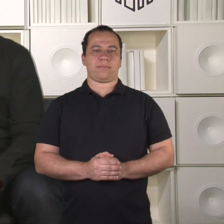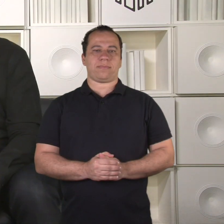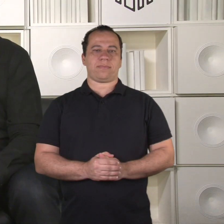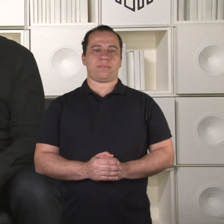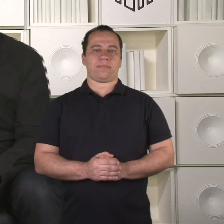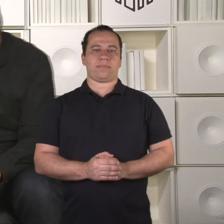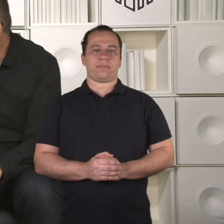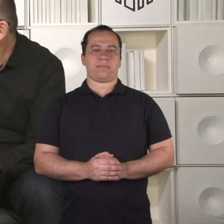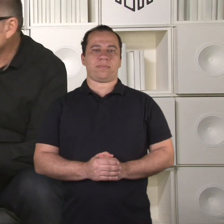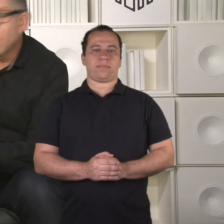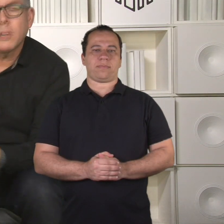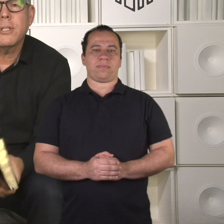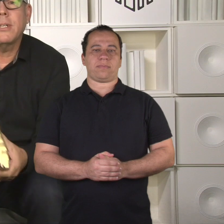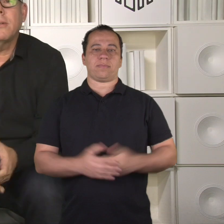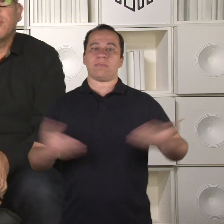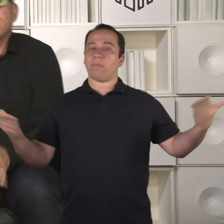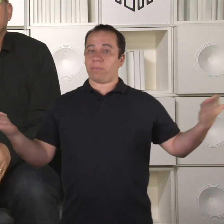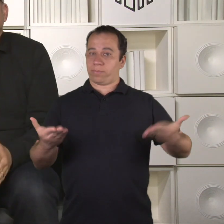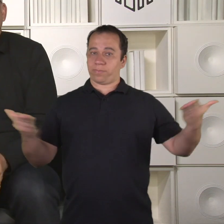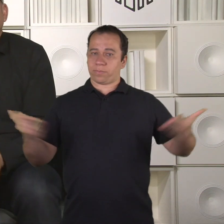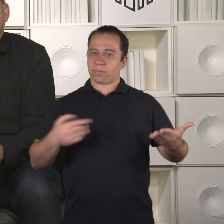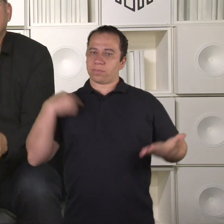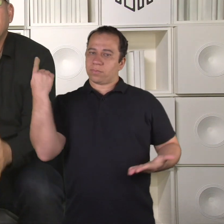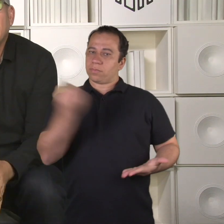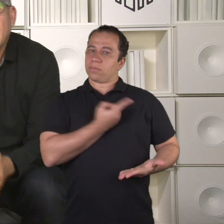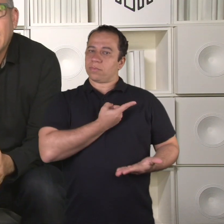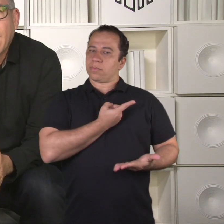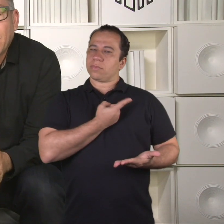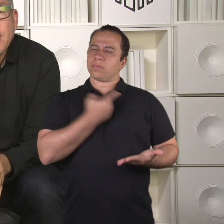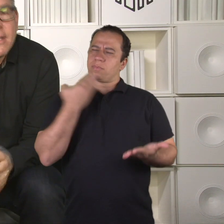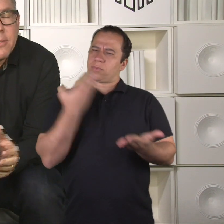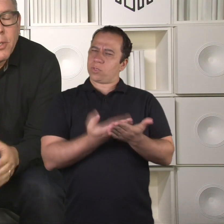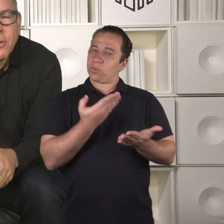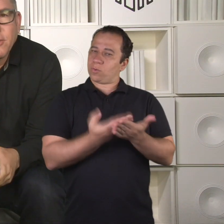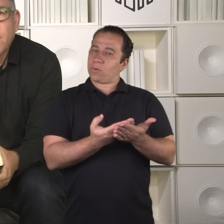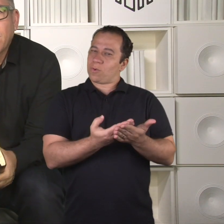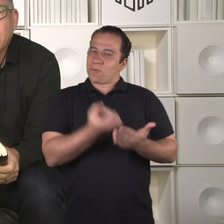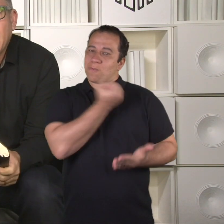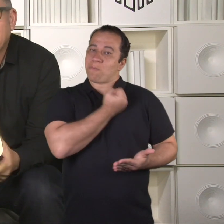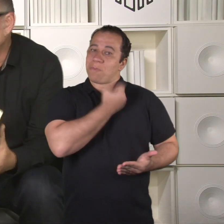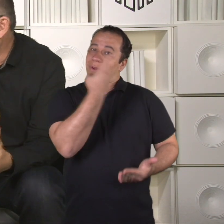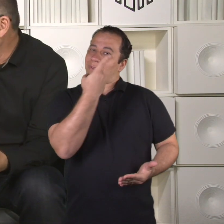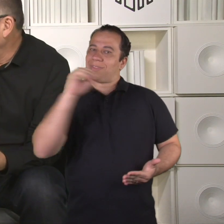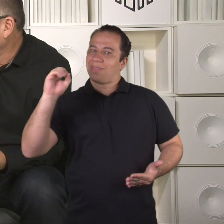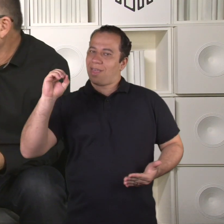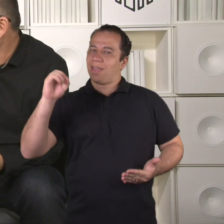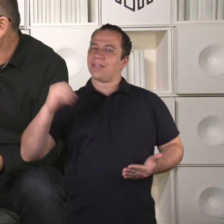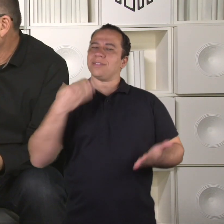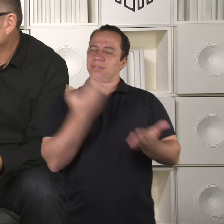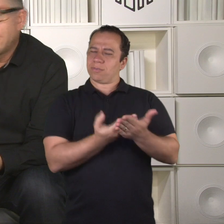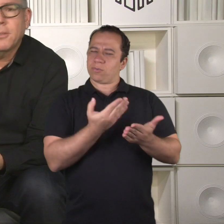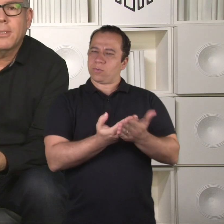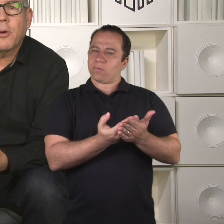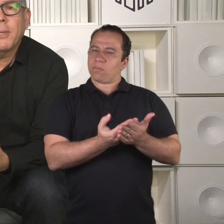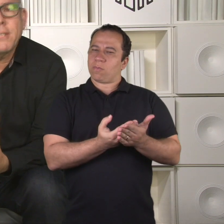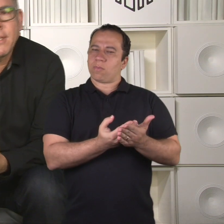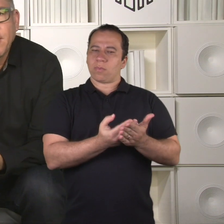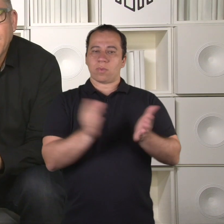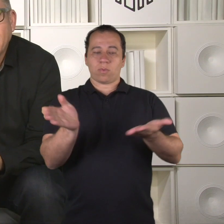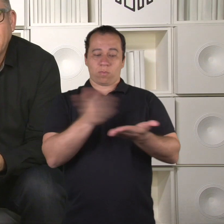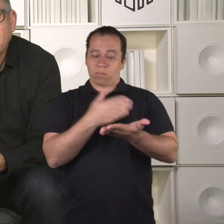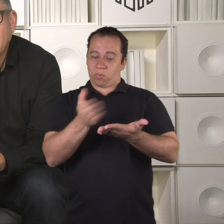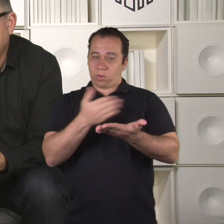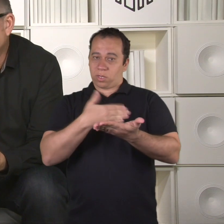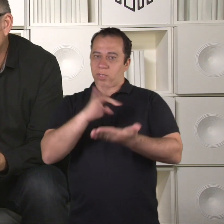Então, hoje o nosso encontro é o 10º encontro, é o 10º capítulo do